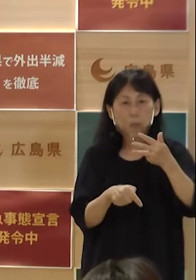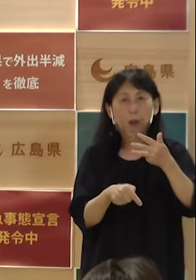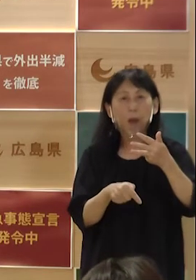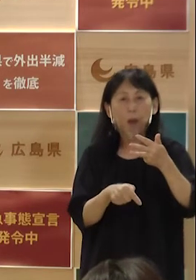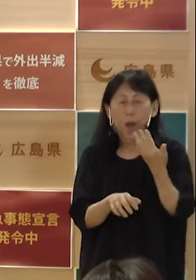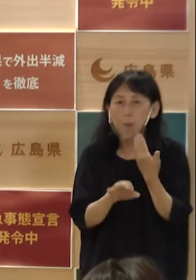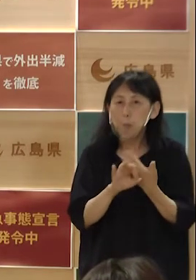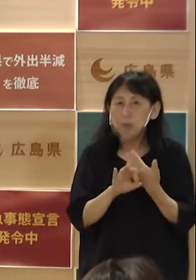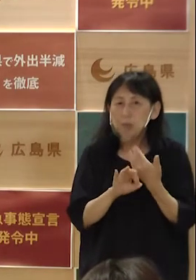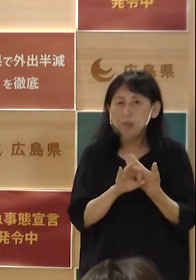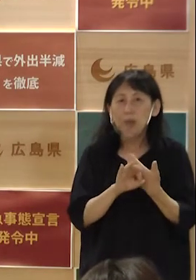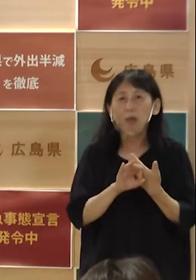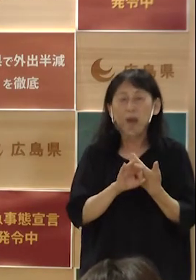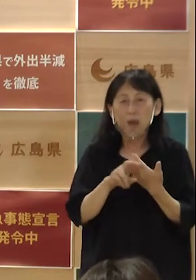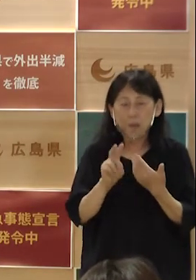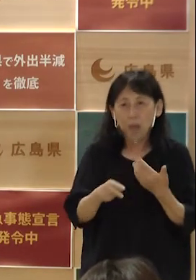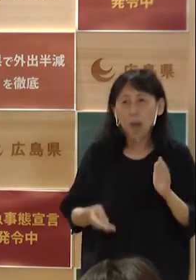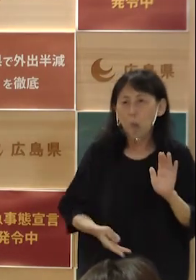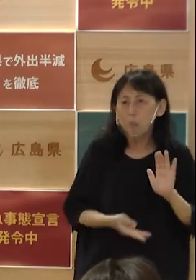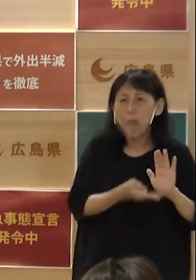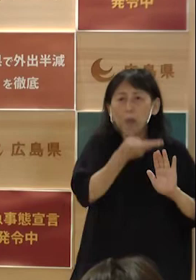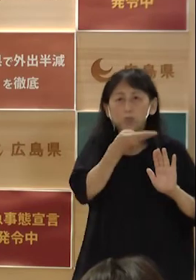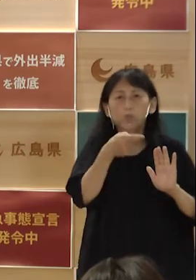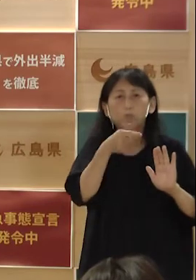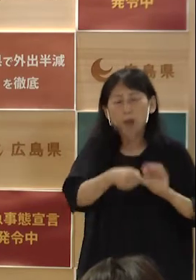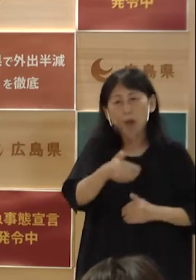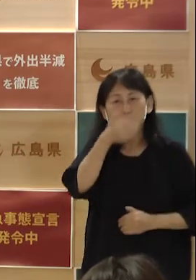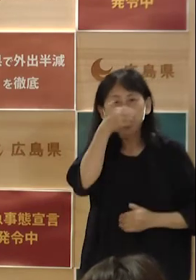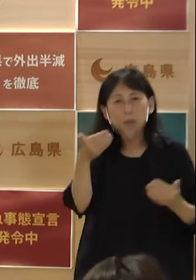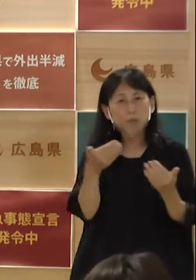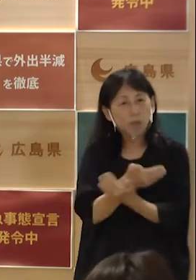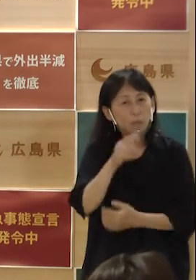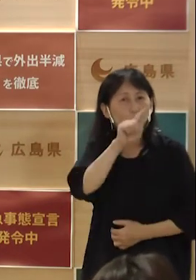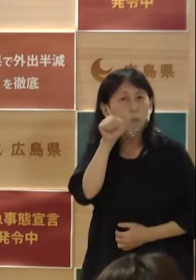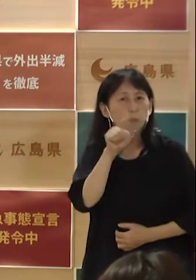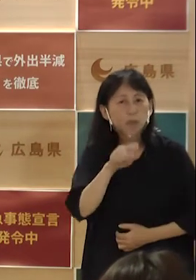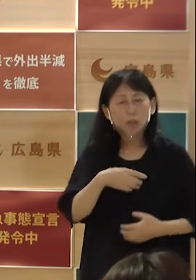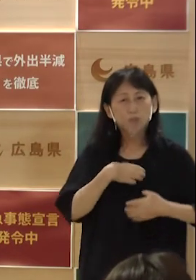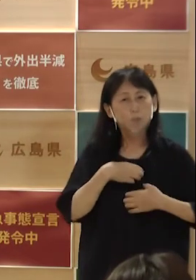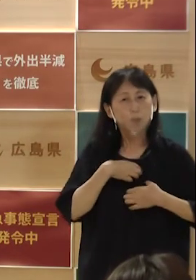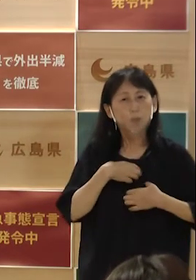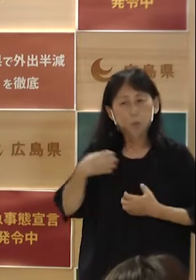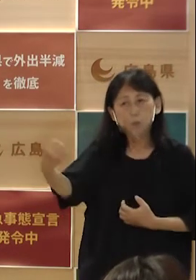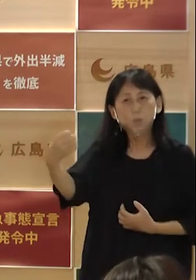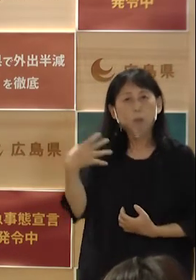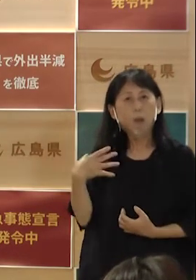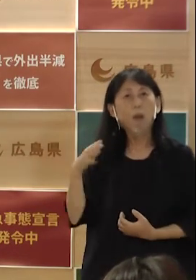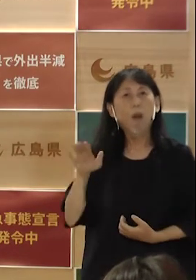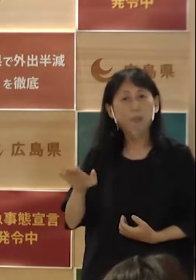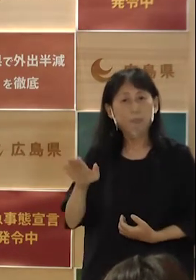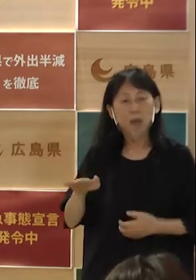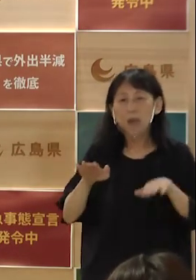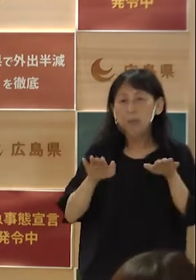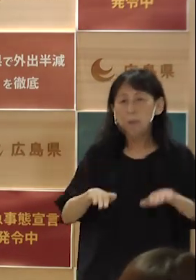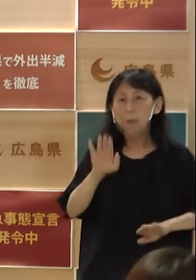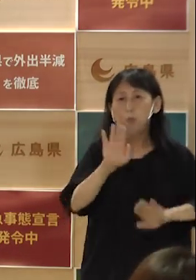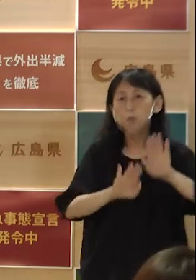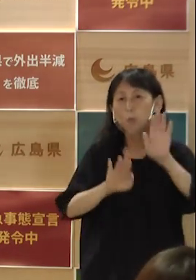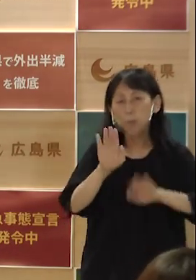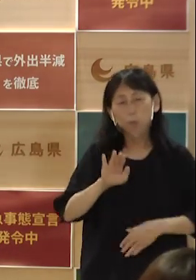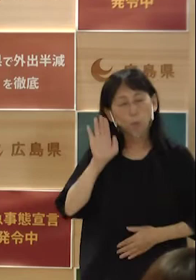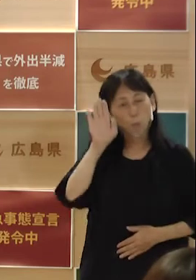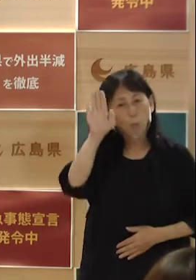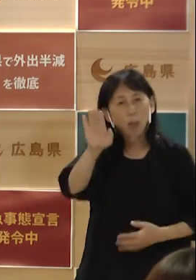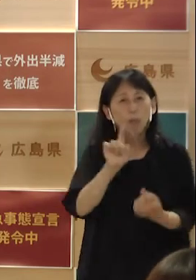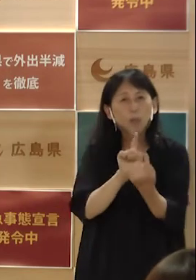宿泊療養施設の確保施設数を超える可能性があるというご発言がございました。現時点での逼迫状況と今後の対応